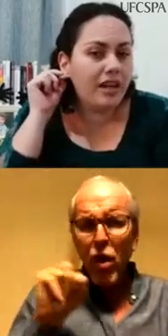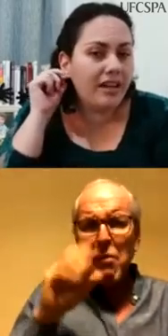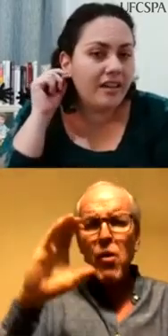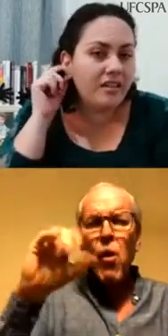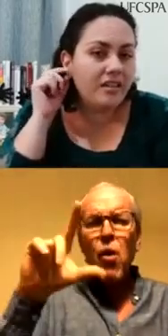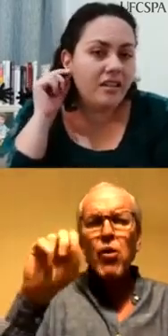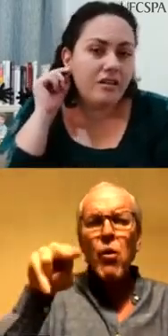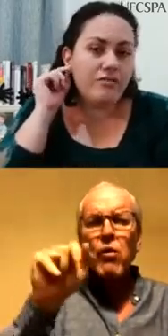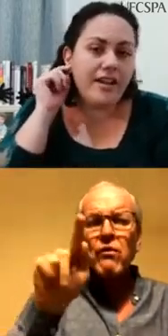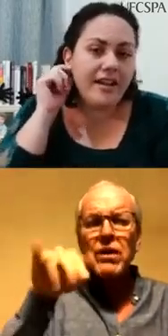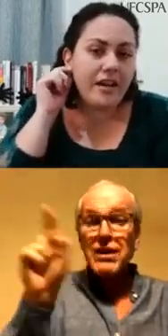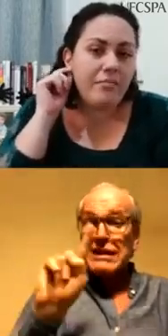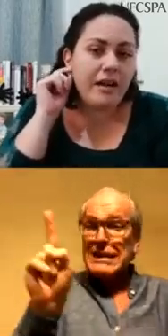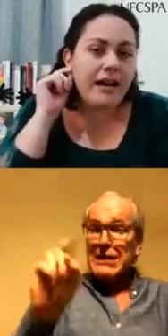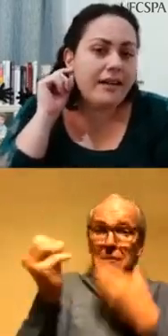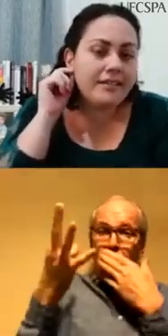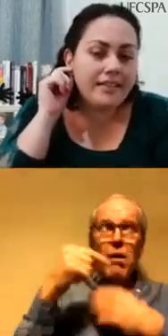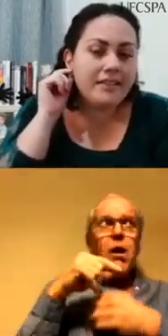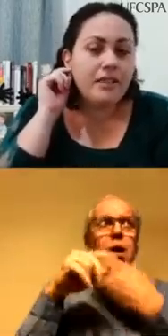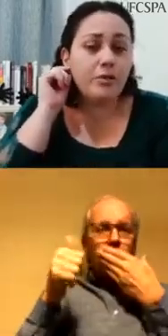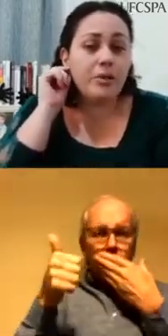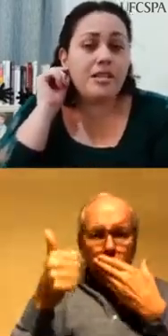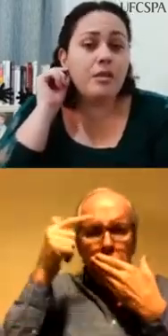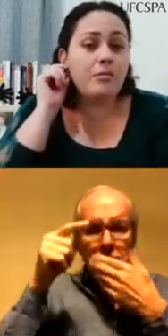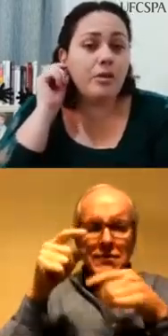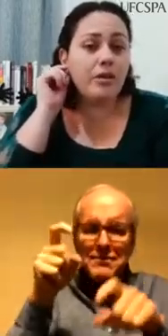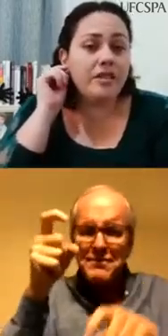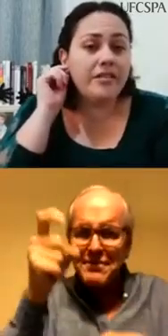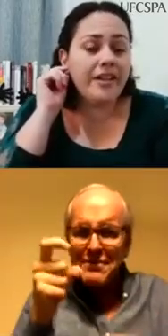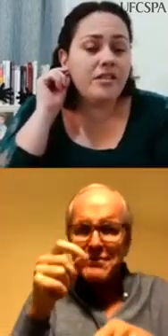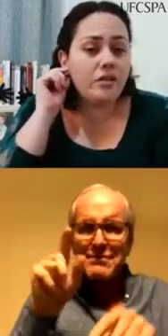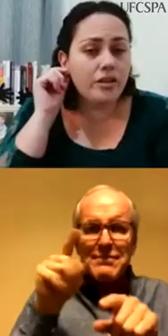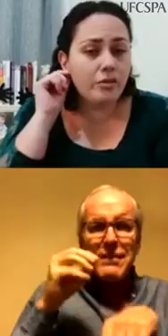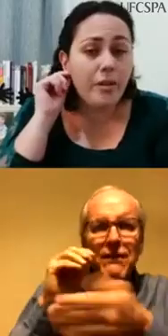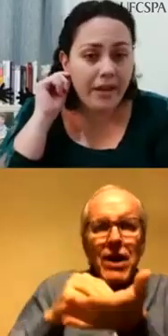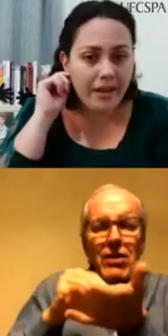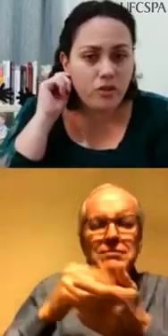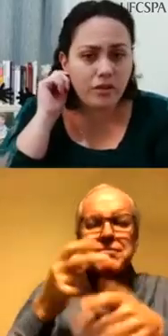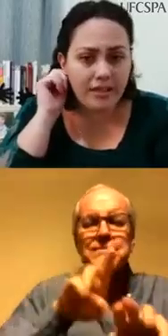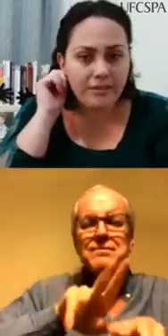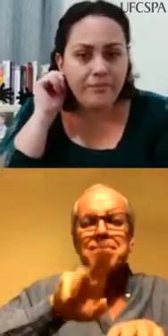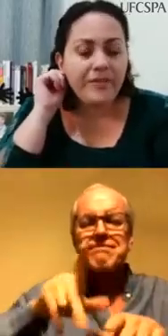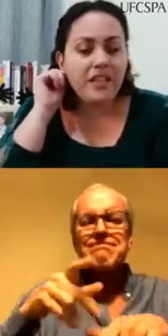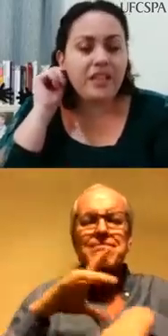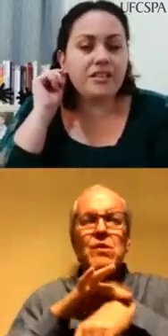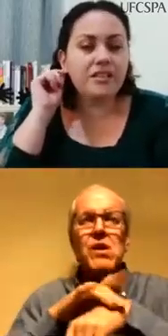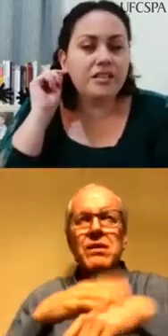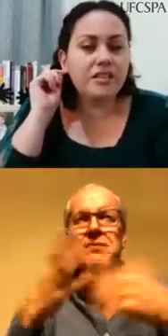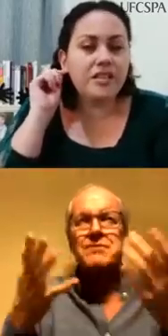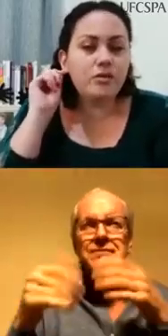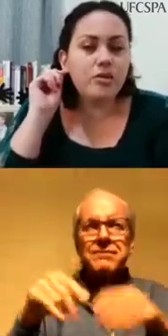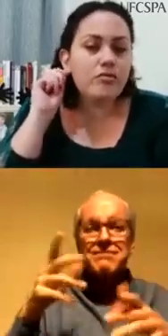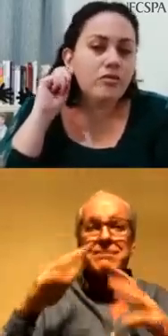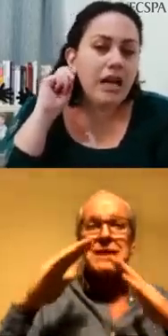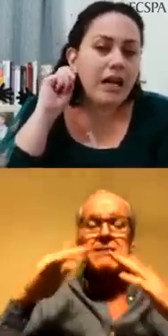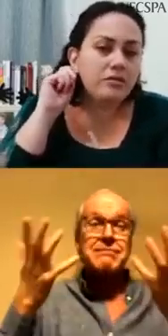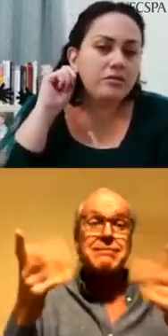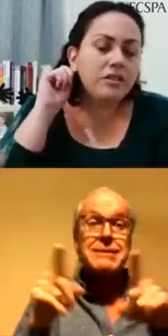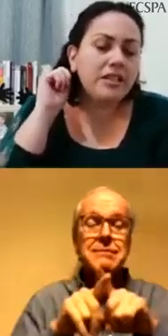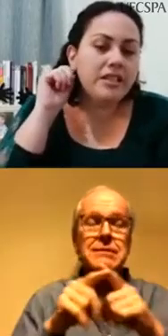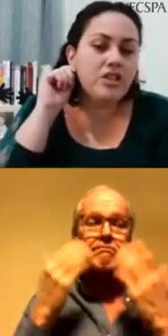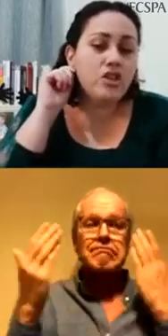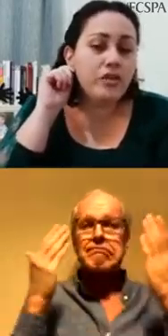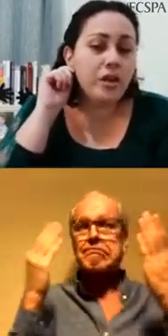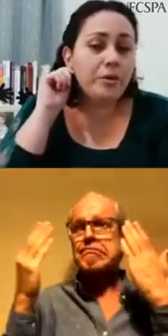que vai acabar, né? Por exemplo, agora tem a história do remédio, né? Que está sendo